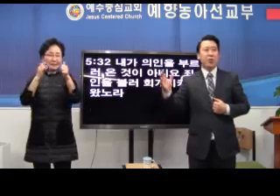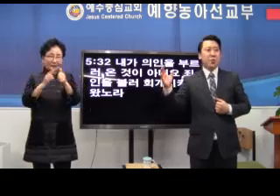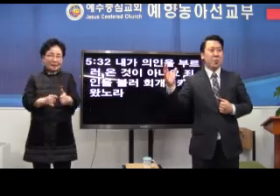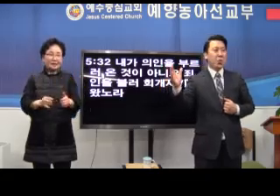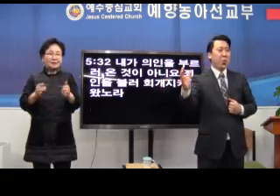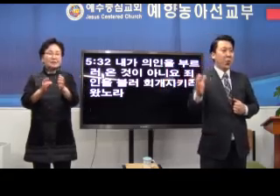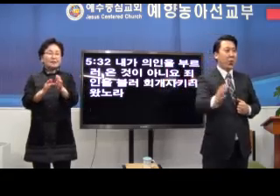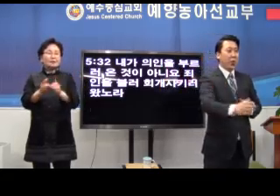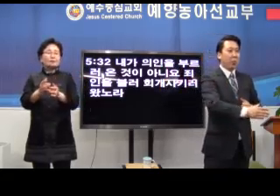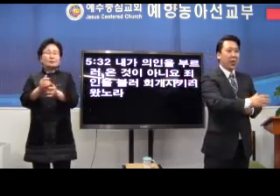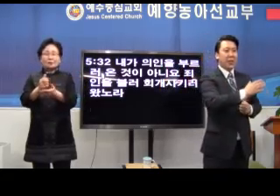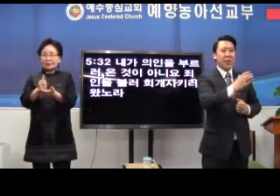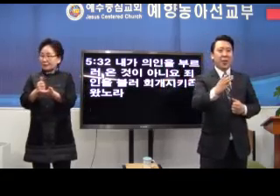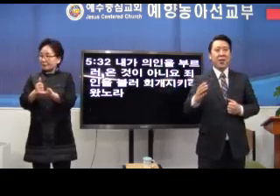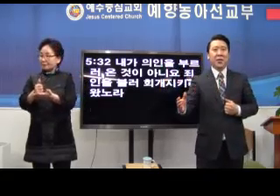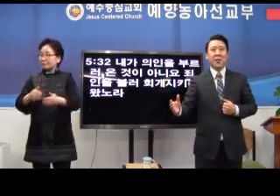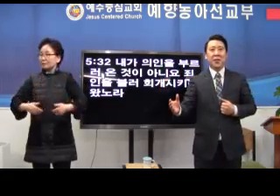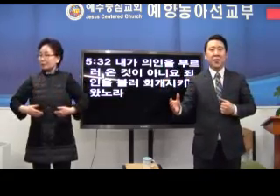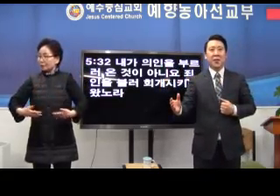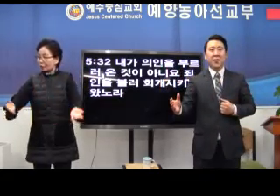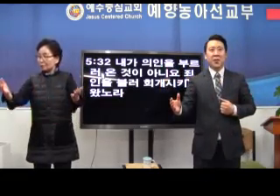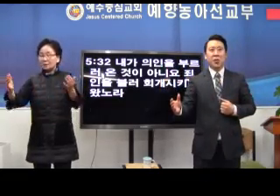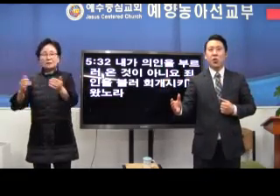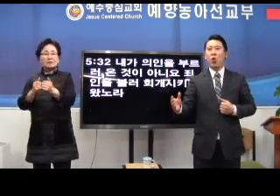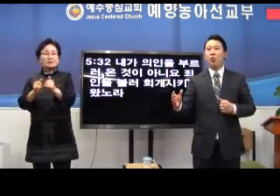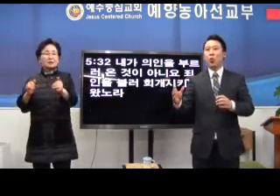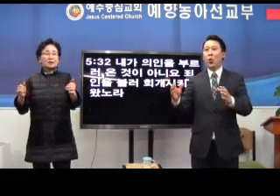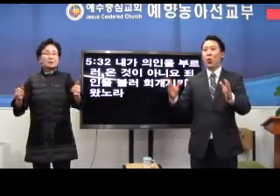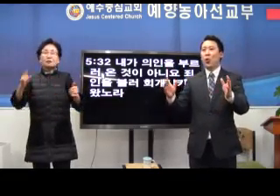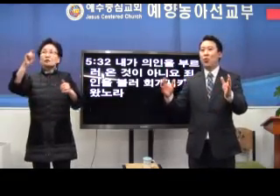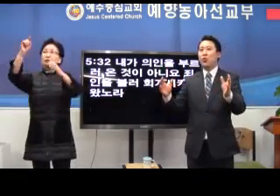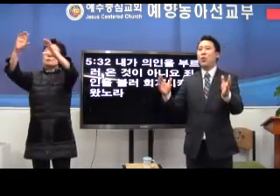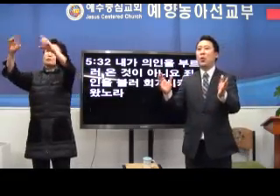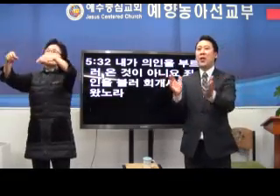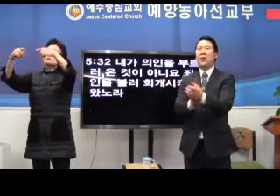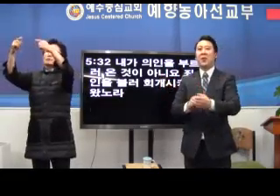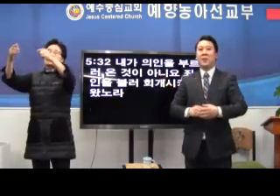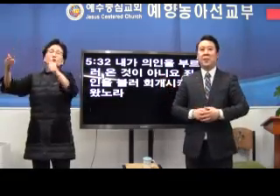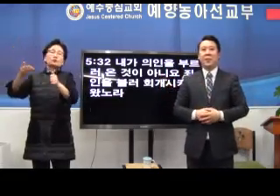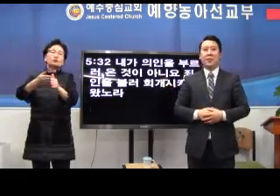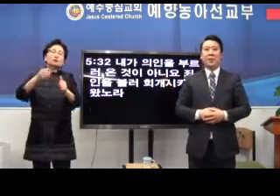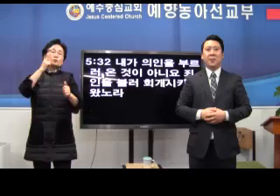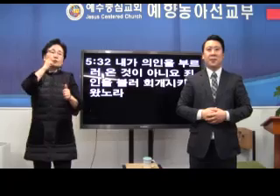예수님이 필요 없다는 자에겐 천국도 주지 못한다.